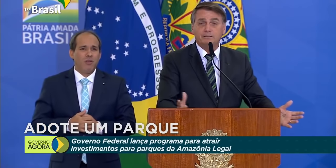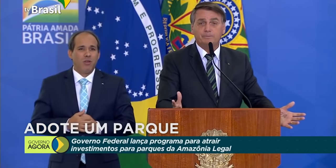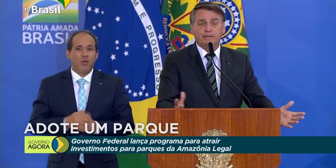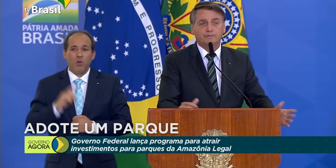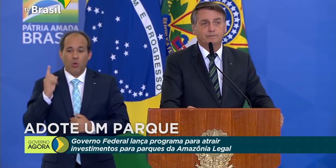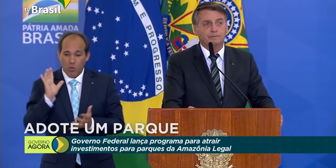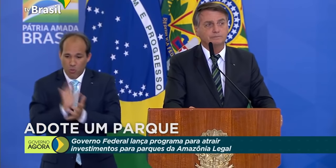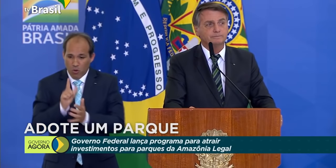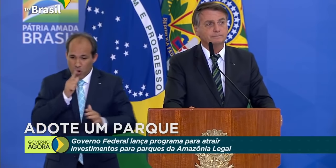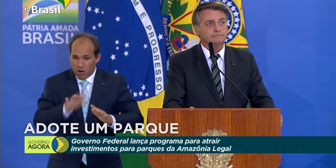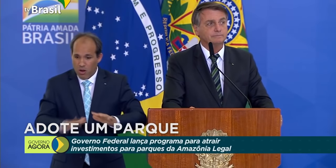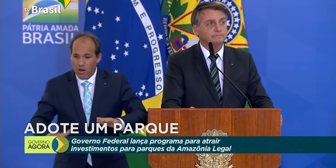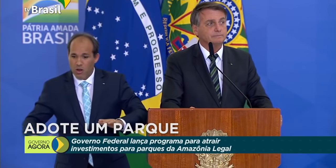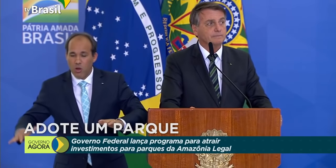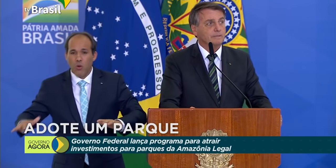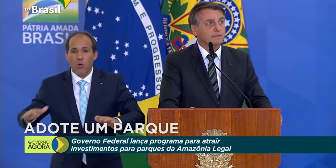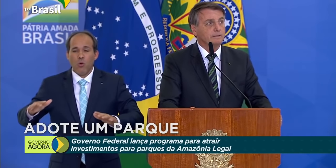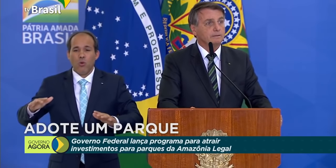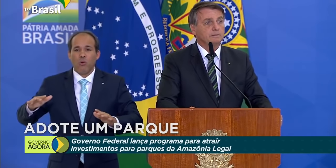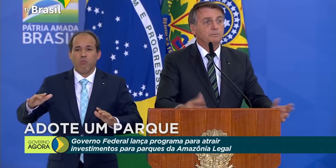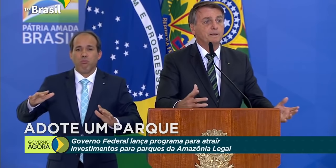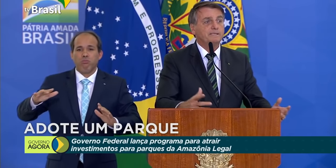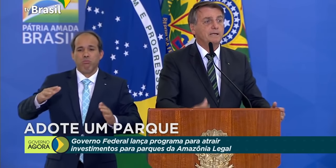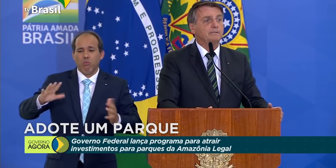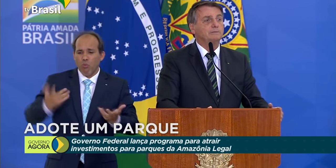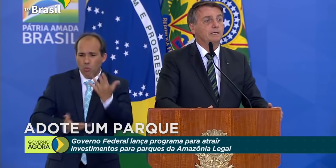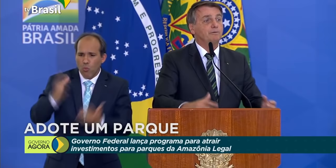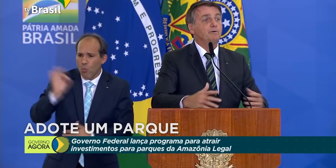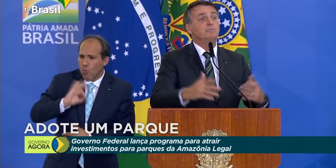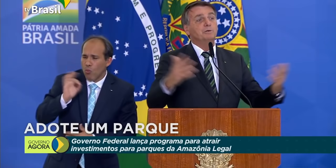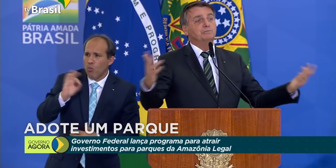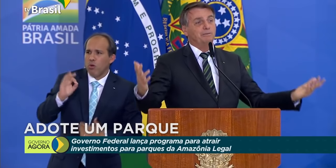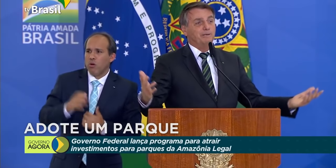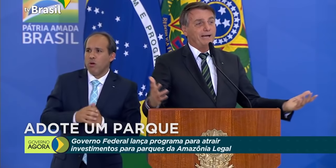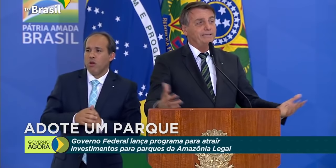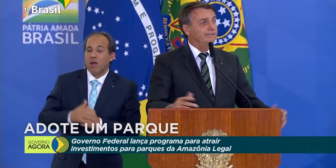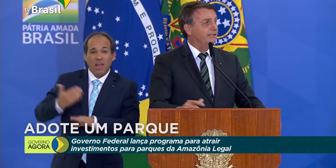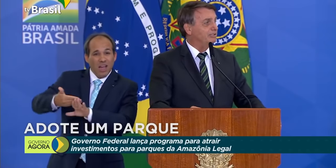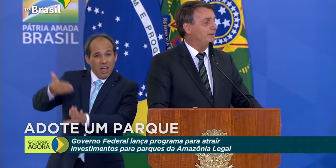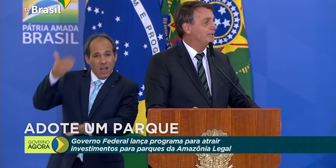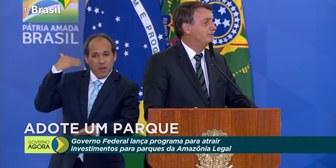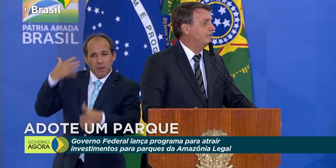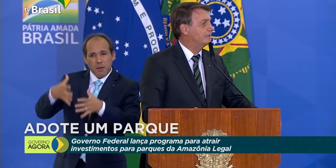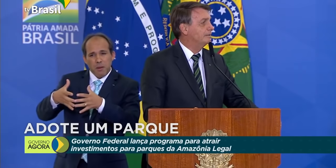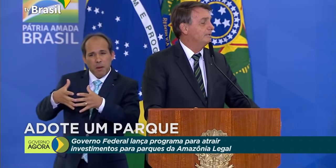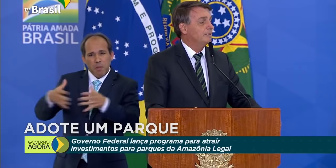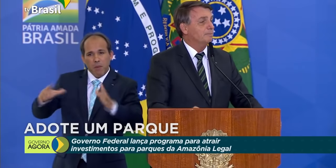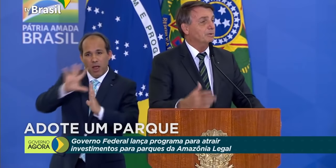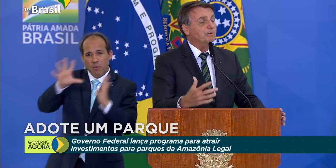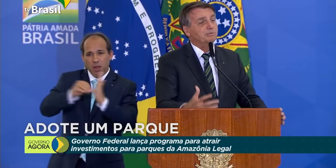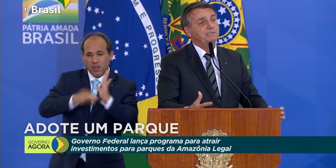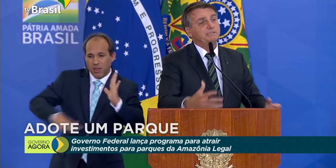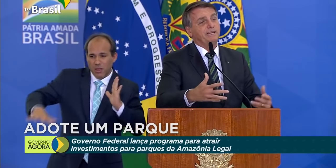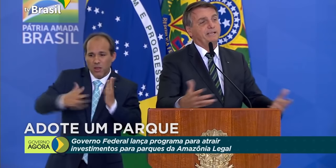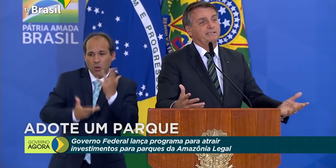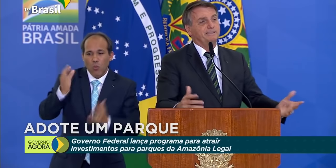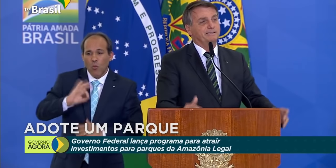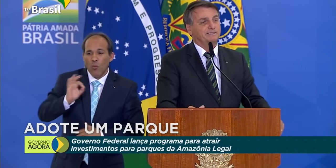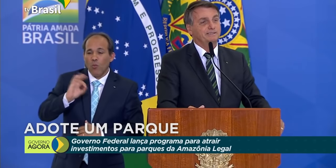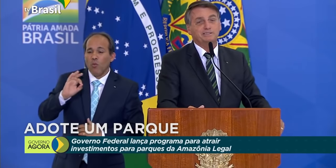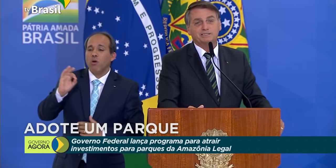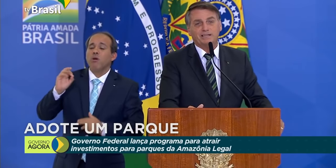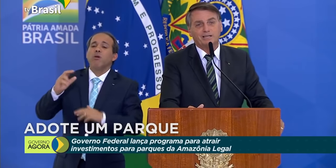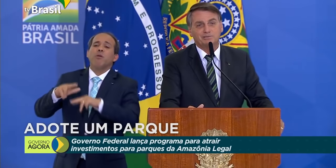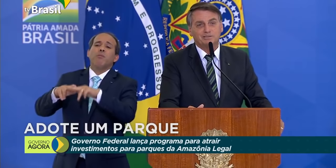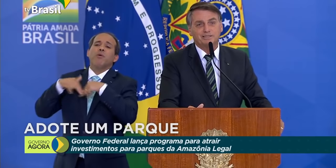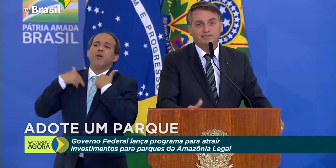amazônica não pega fogo o ano passado ela foi muito ampliada região Amazônica por questões de